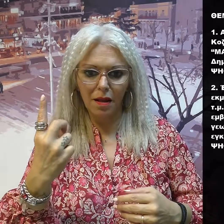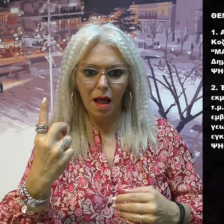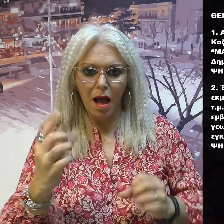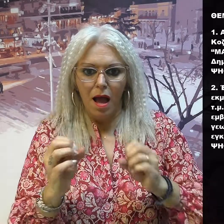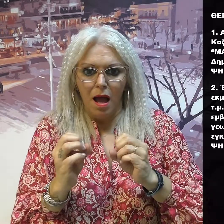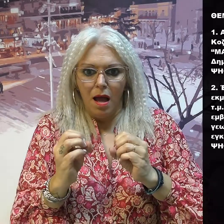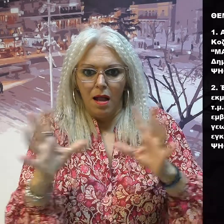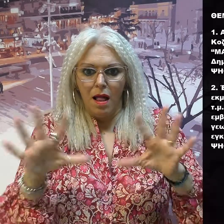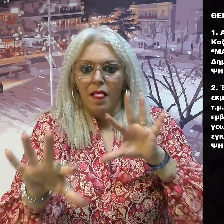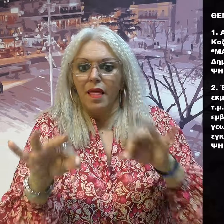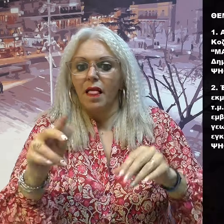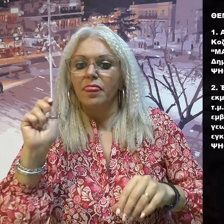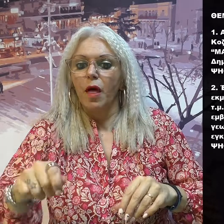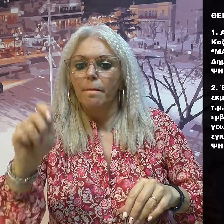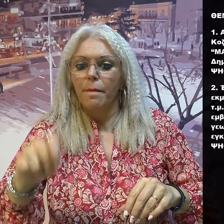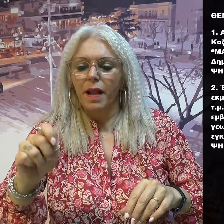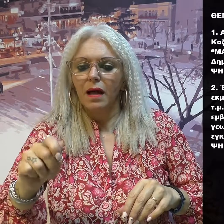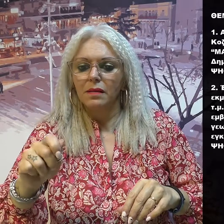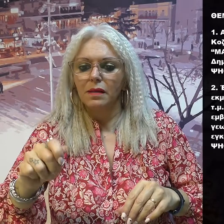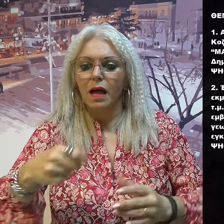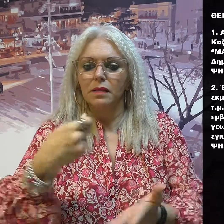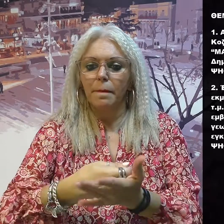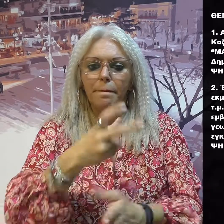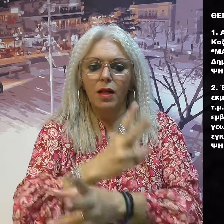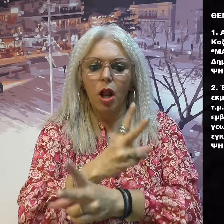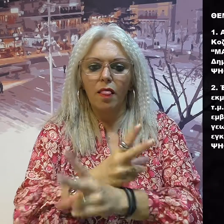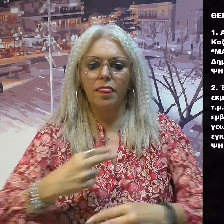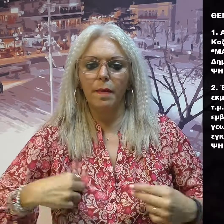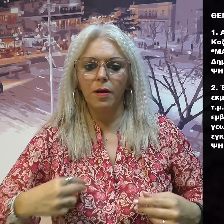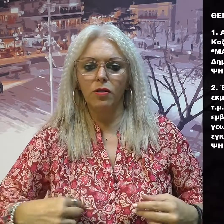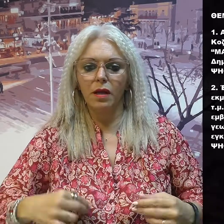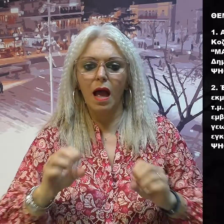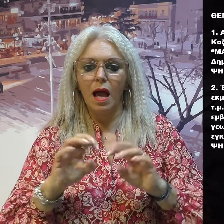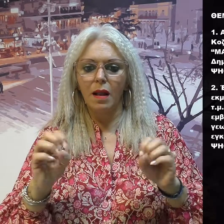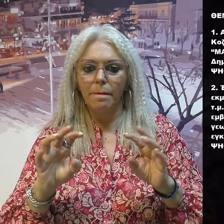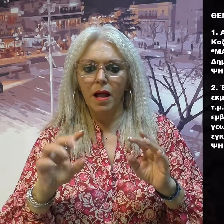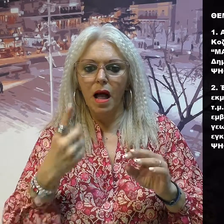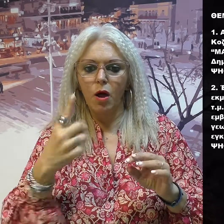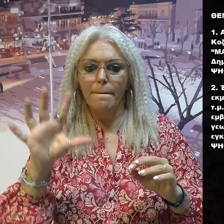ομόφωνα. 2. Έγκριση διενέργειας δημοπρασίας για την εκμίσωση δημοτικών εκτάσεων